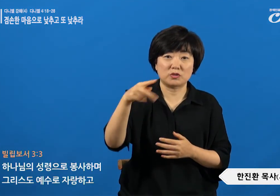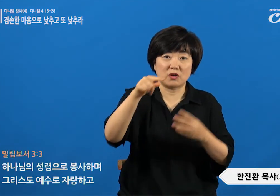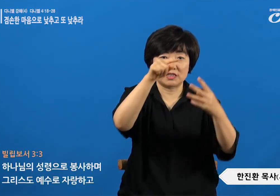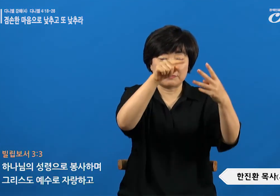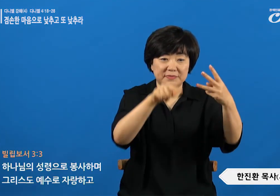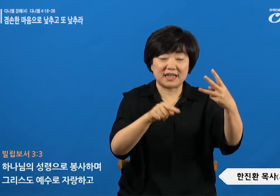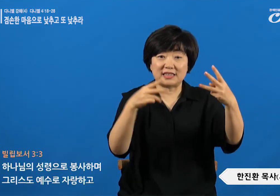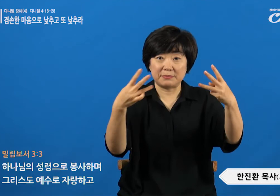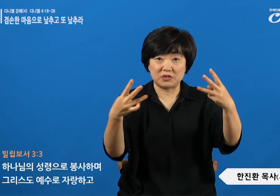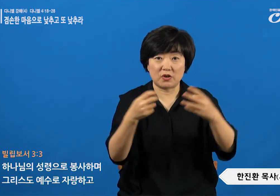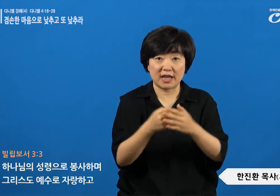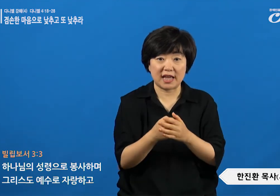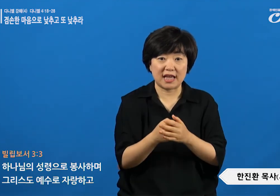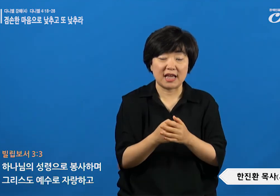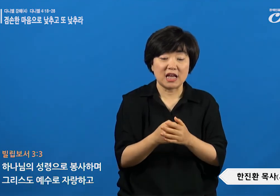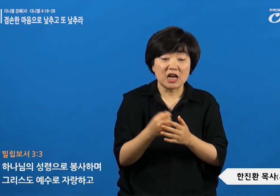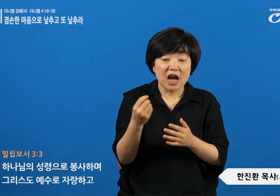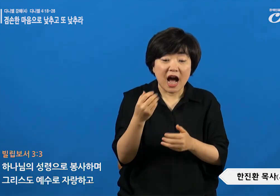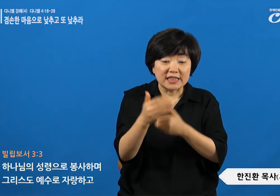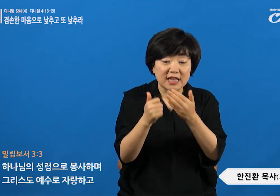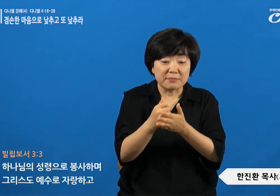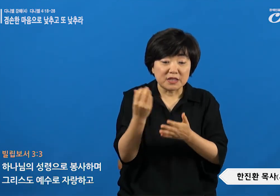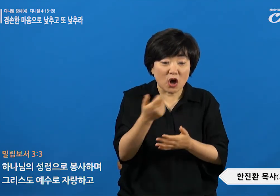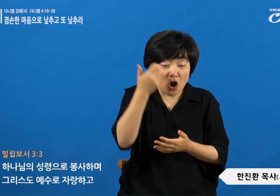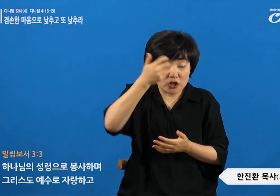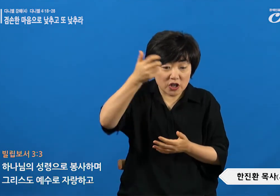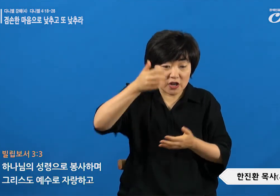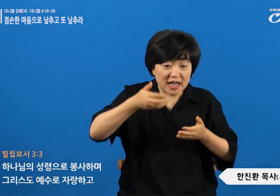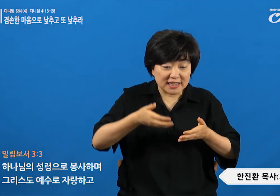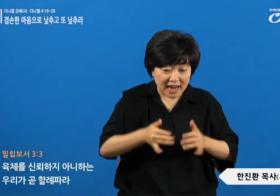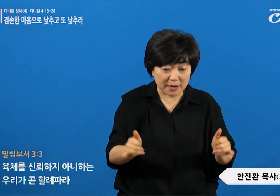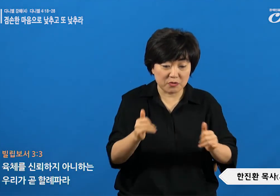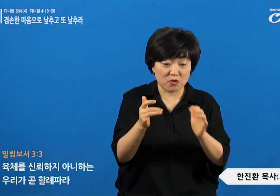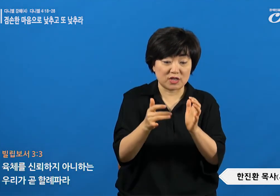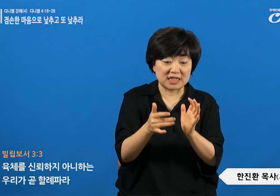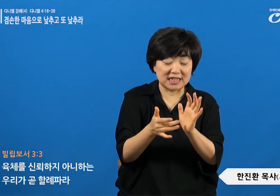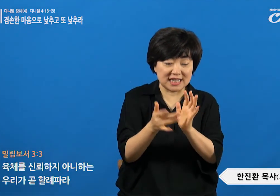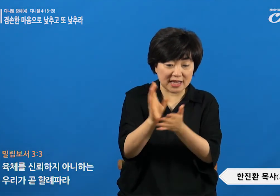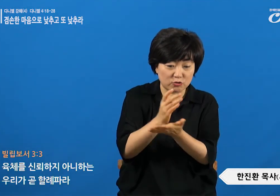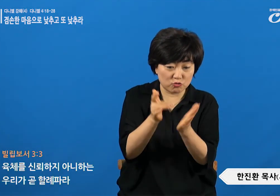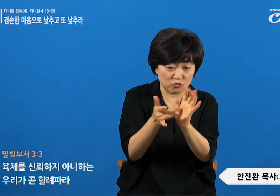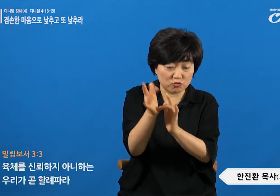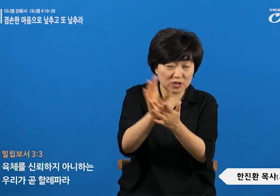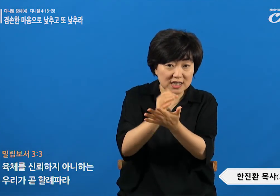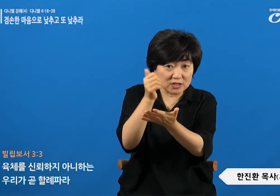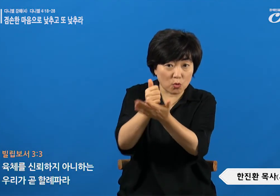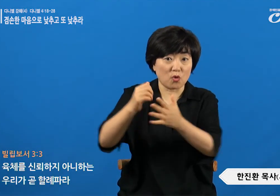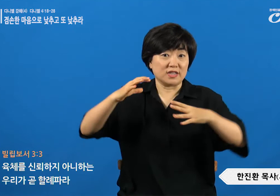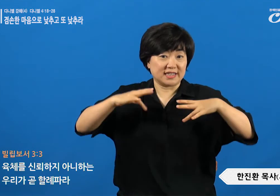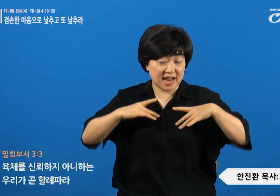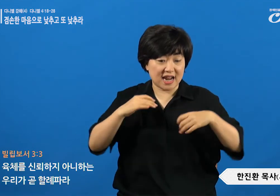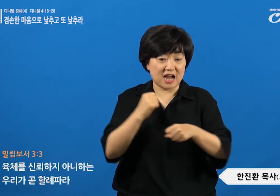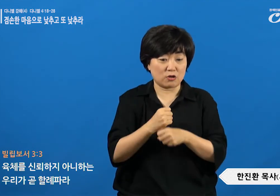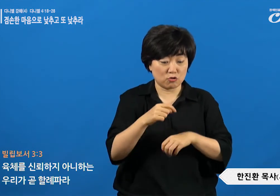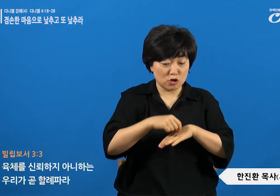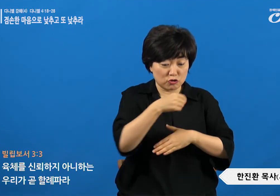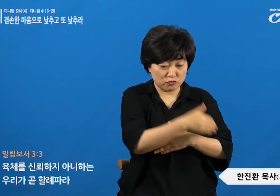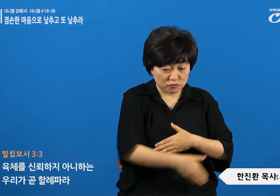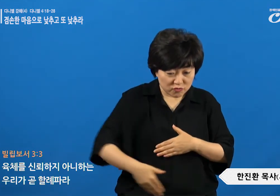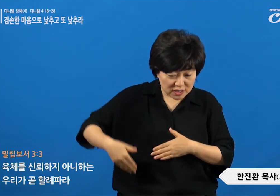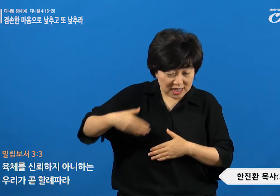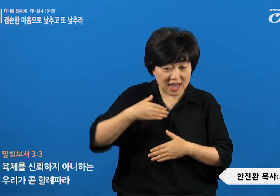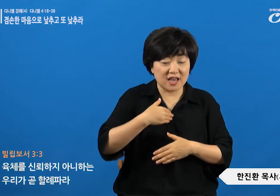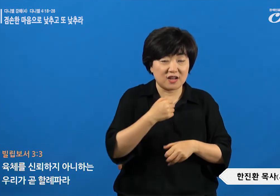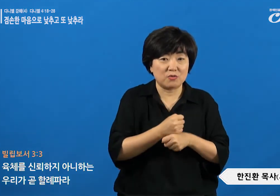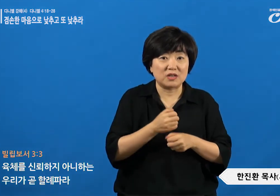3절에 하나님의 성령으로 봉사하며 그리스도 예수로 자랑하고 육체를 신뢰하지 아니하는 우리가 곧 할례파라.